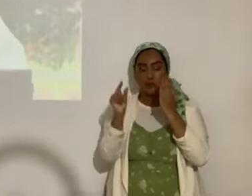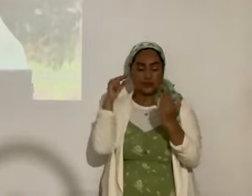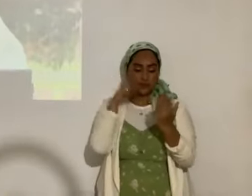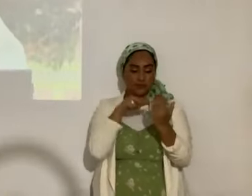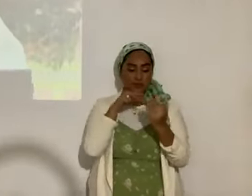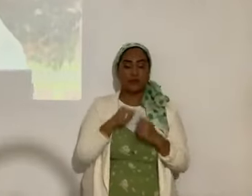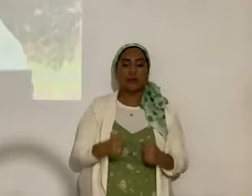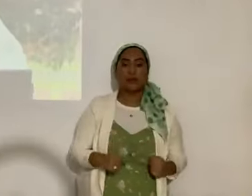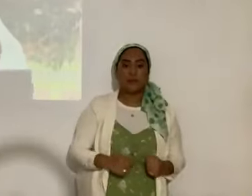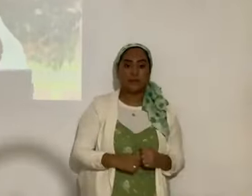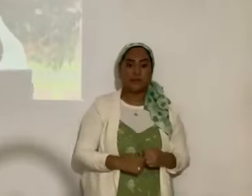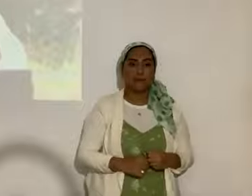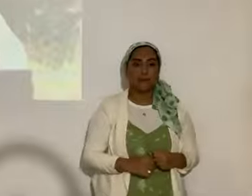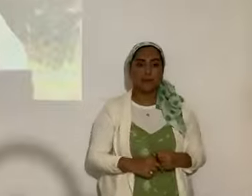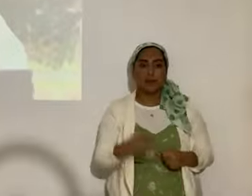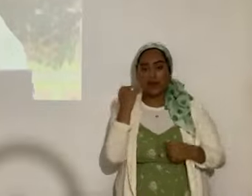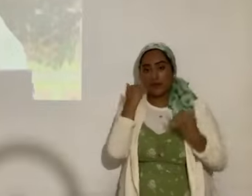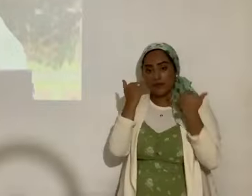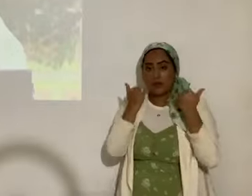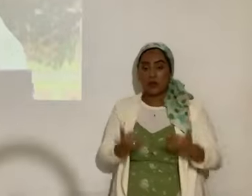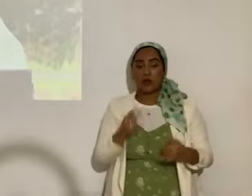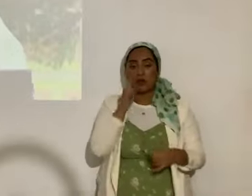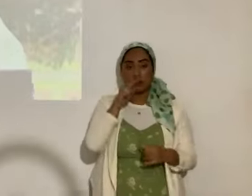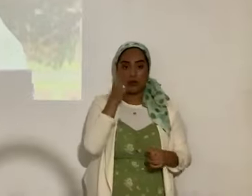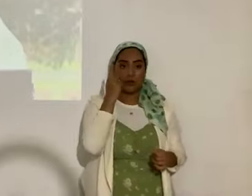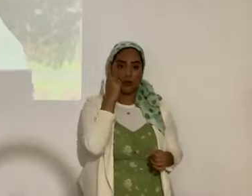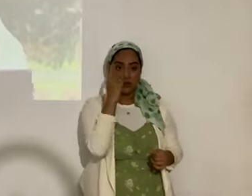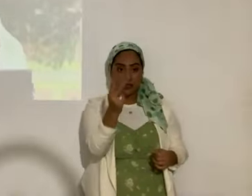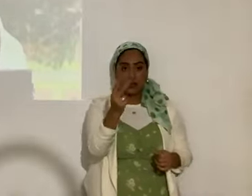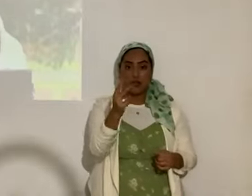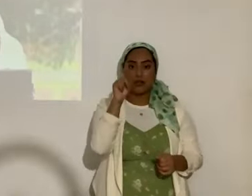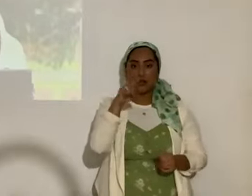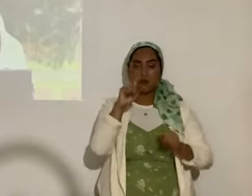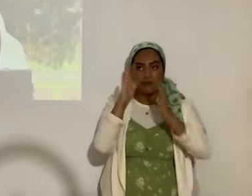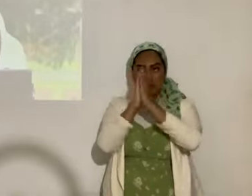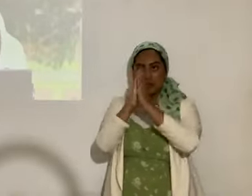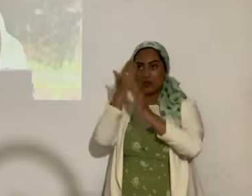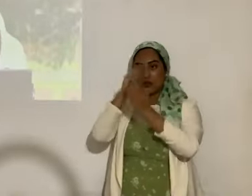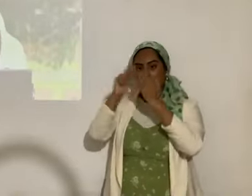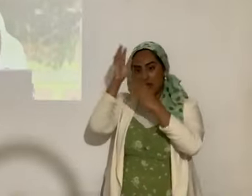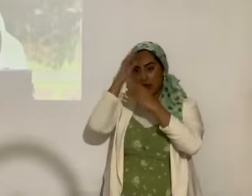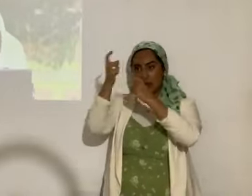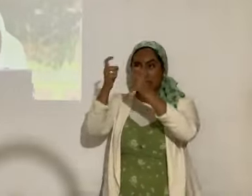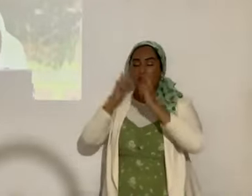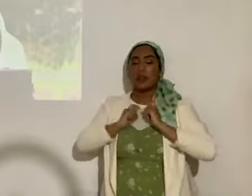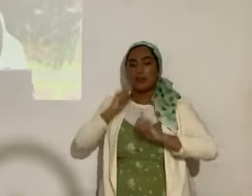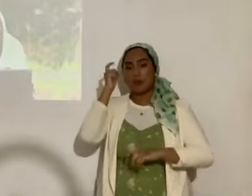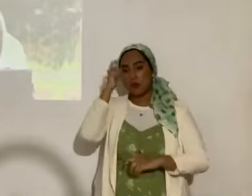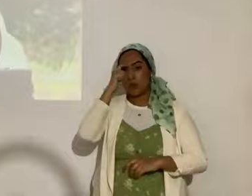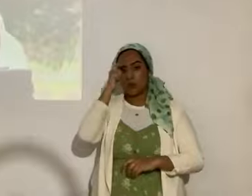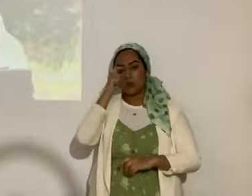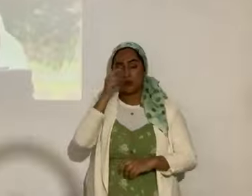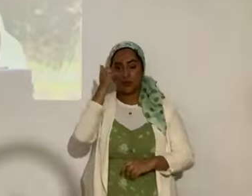tu mirada Entonces si ahora ves tienes que pedir el Eterno la sabiduría pídesela